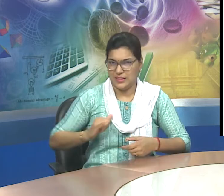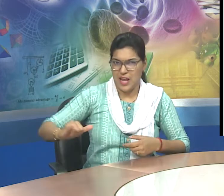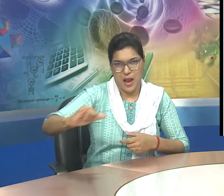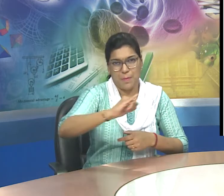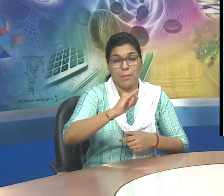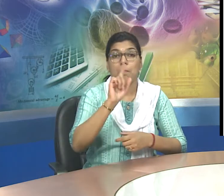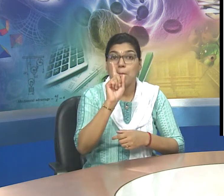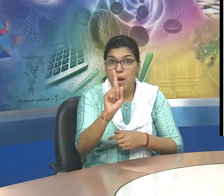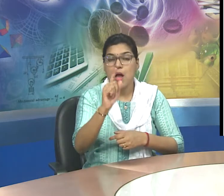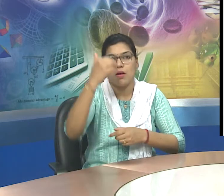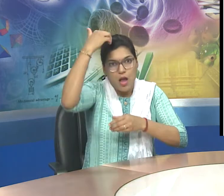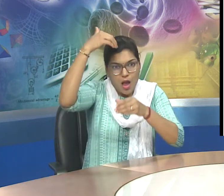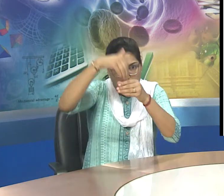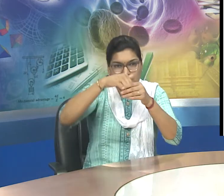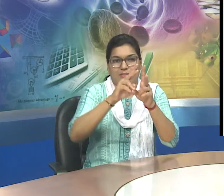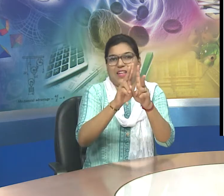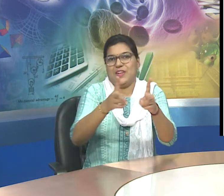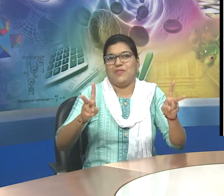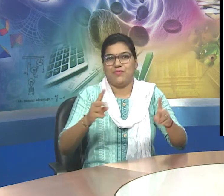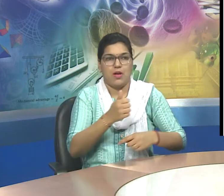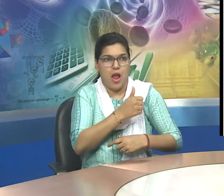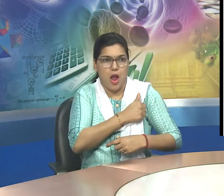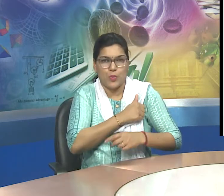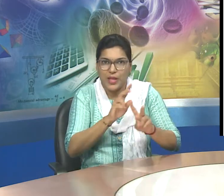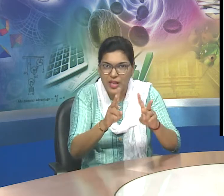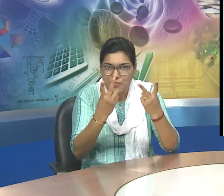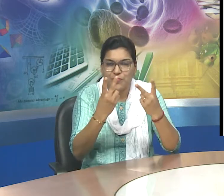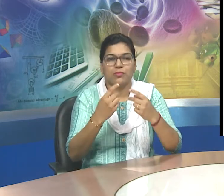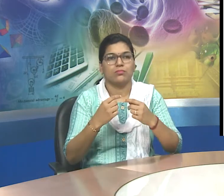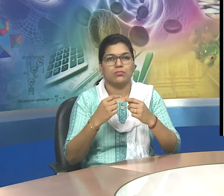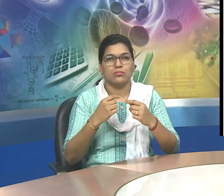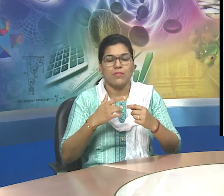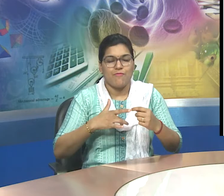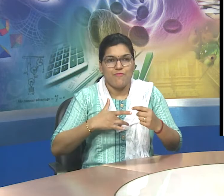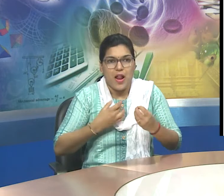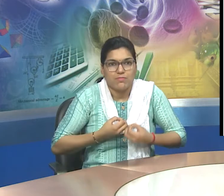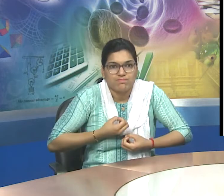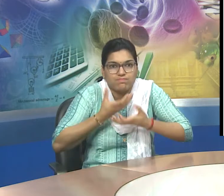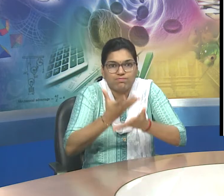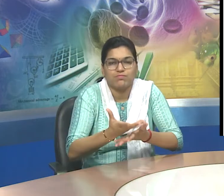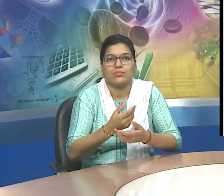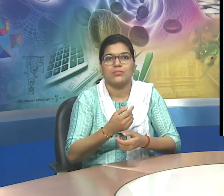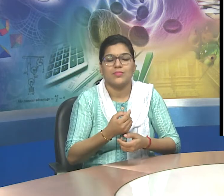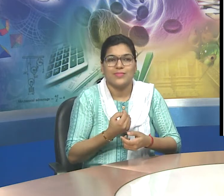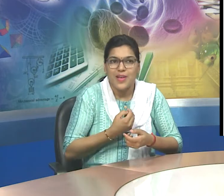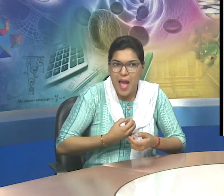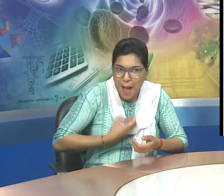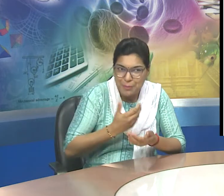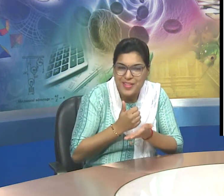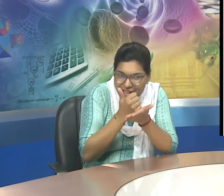जैसे कोई भी व्यक्ति यदि किसी बात का निर्णय लेता है तो सबके जो मन हैं वो बिल्कुल अलग अलग हैं। वो मन से किस तरह कोई बात